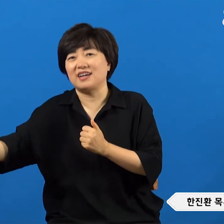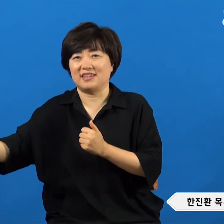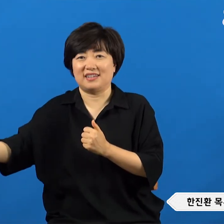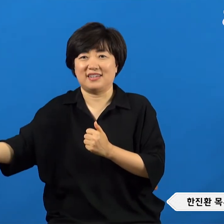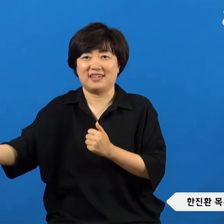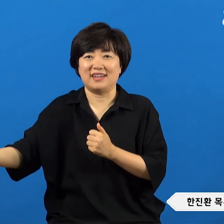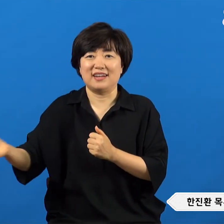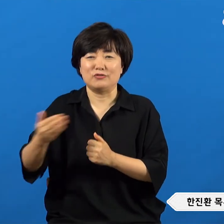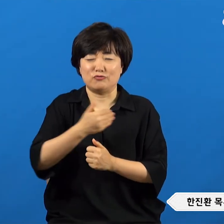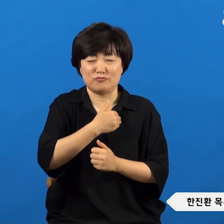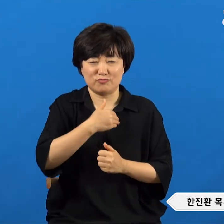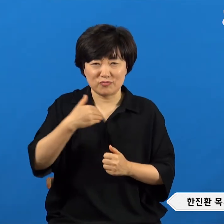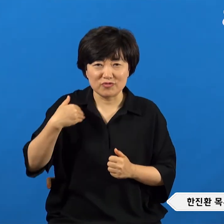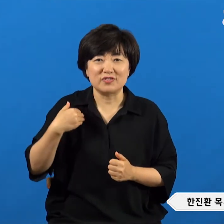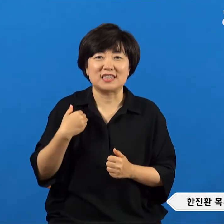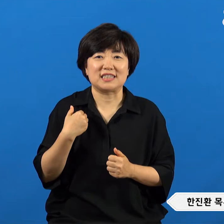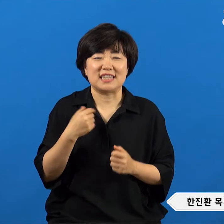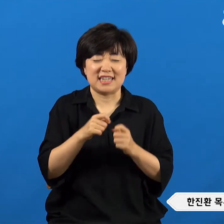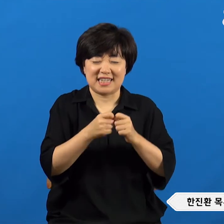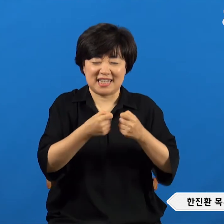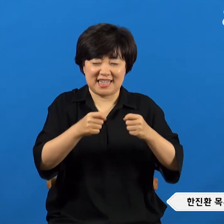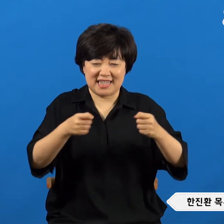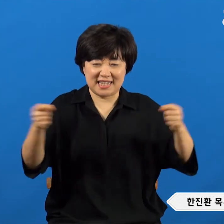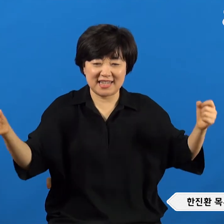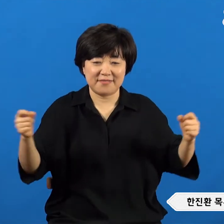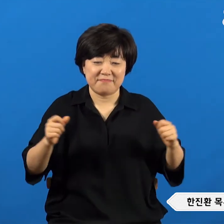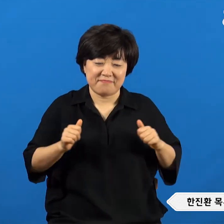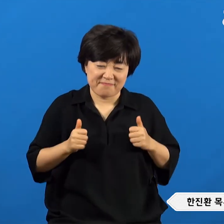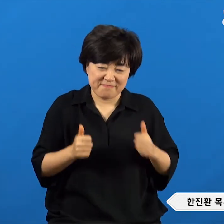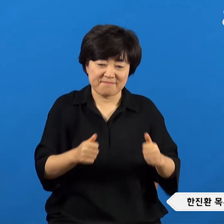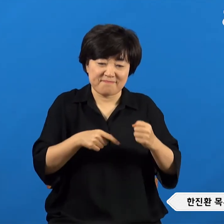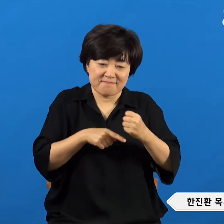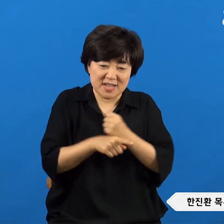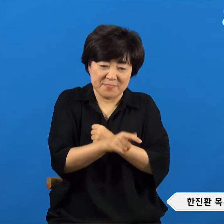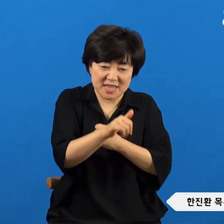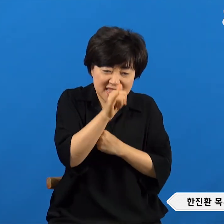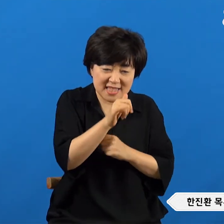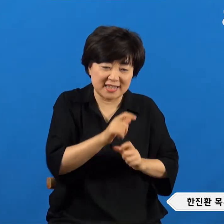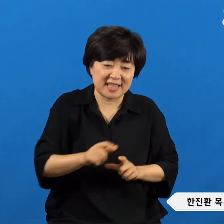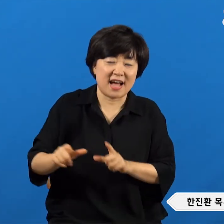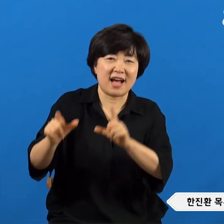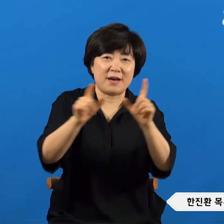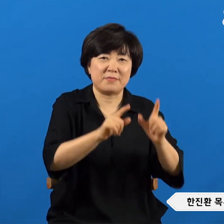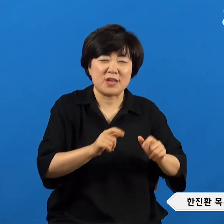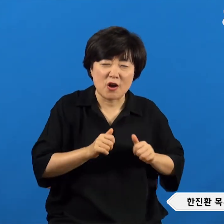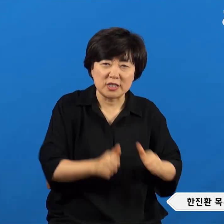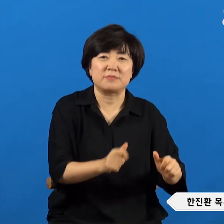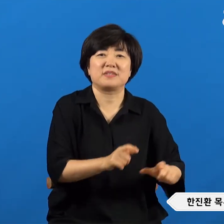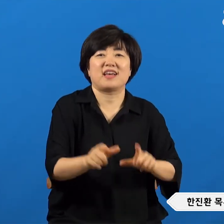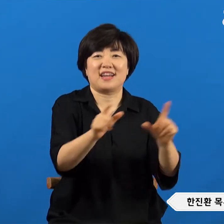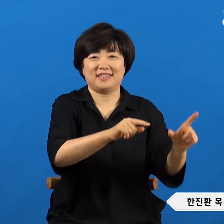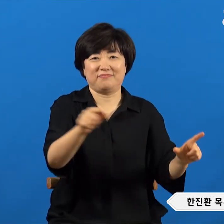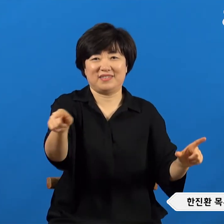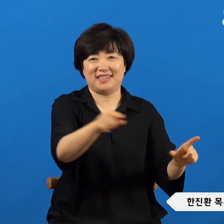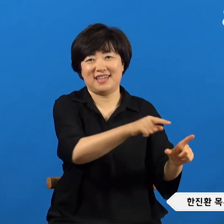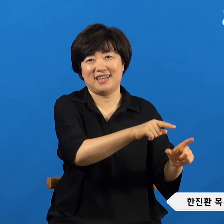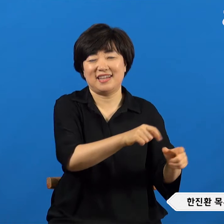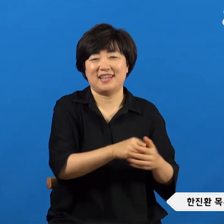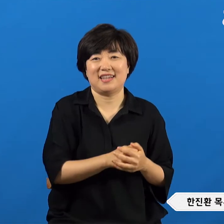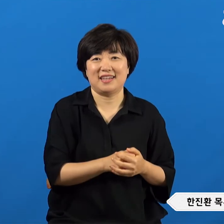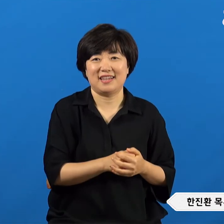만큼 충분히 긴 생을, 의미 있는 생을 살았습니다. 저는